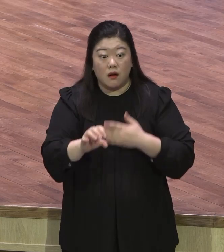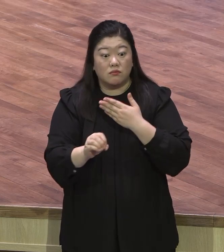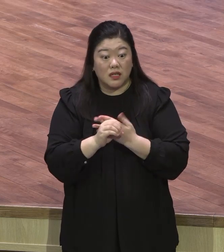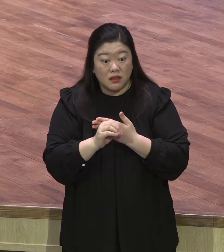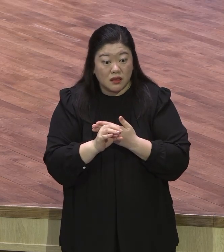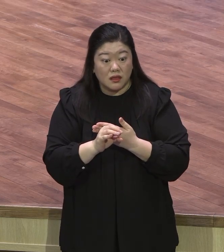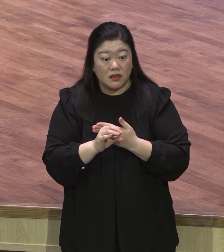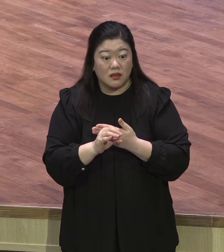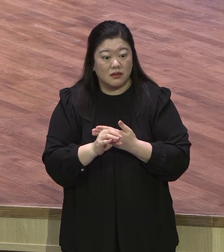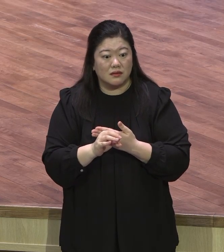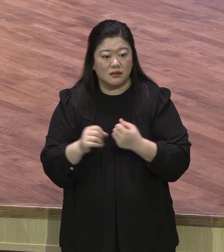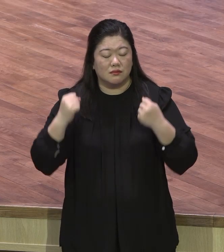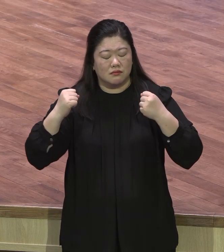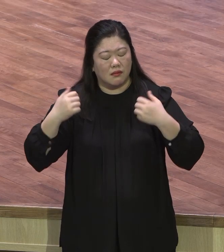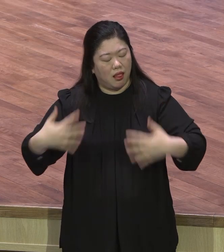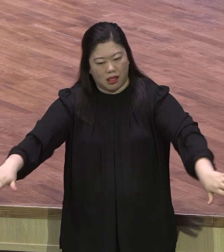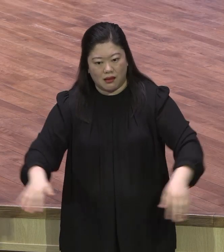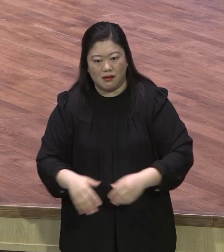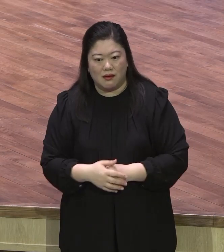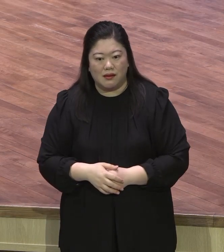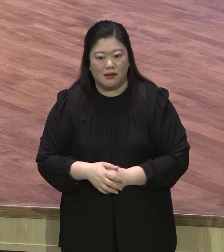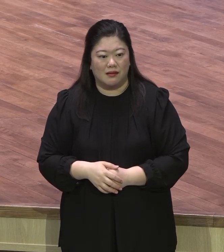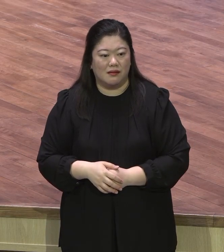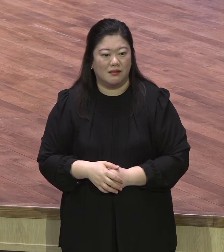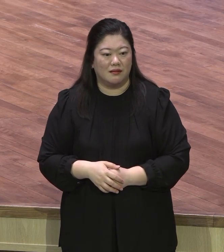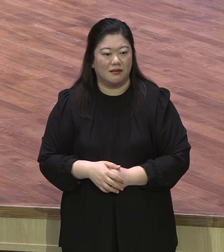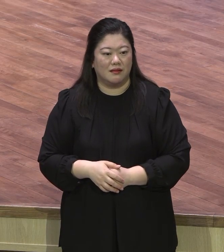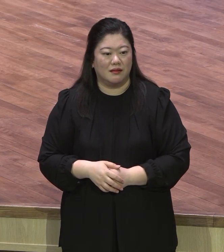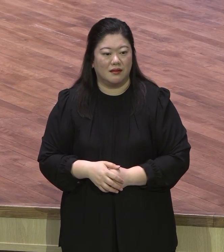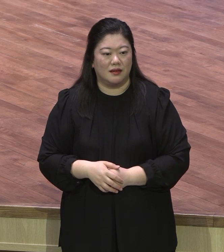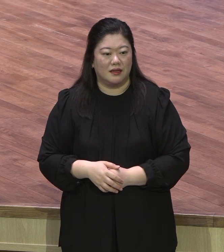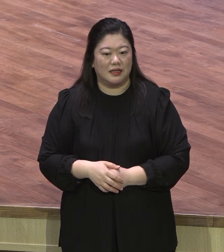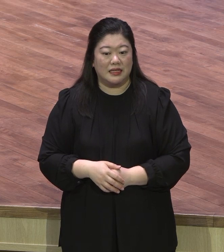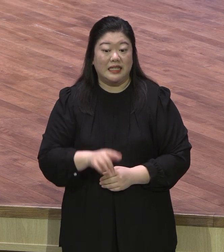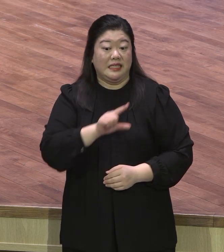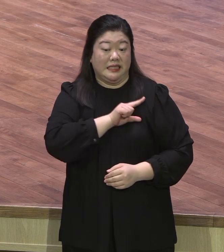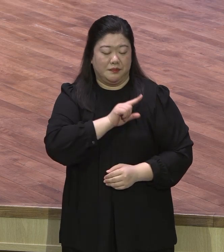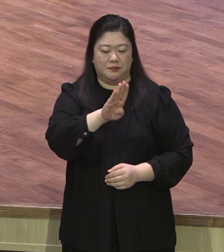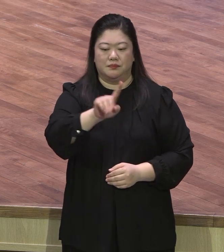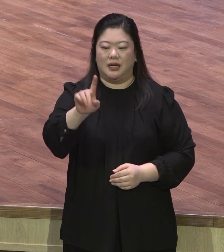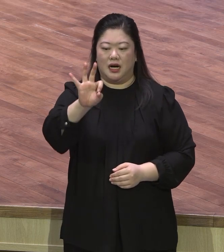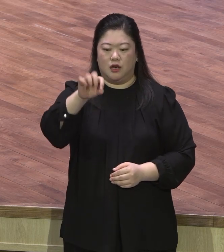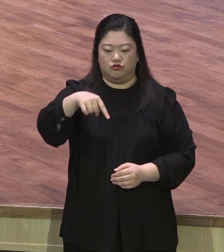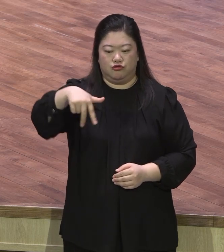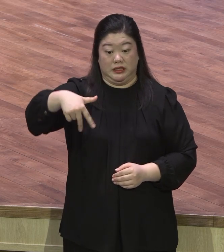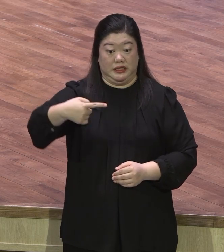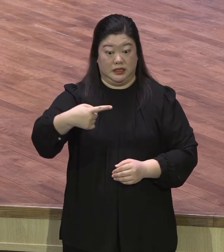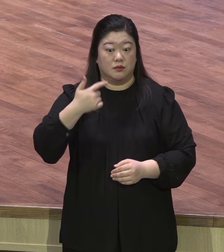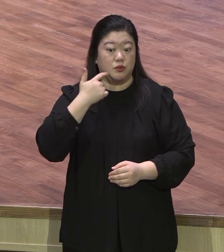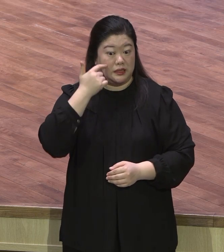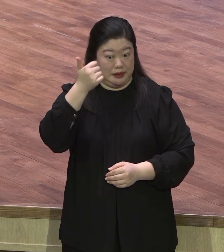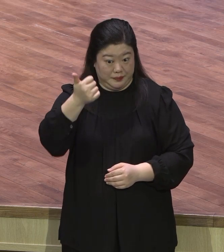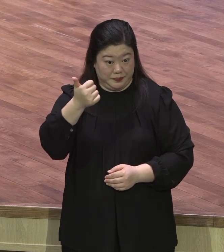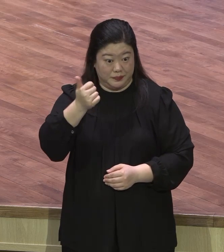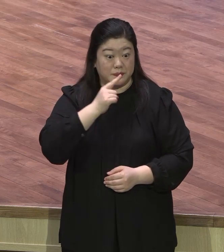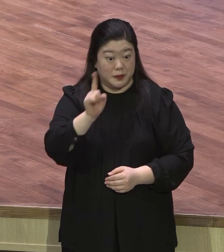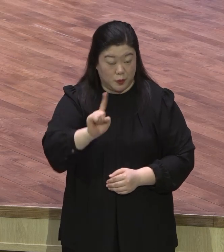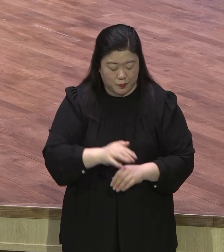하나님 앞에 간지라 기도해라 기도의 성자로 불리는 이엔 바운즈는 이런 유명한 말을 했습니다 오늘날